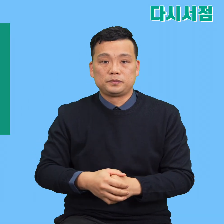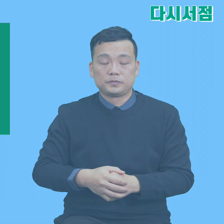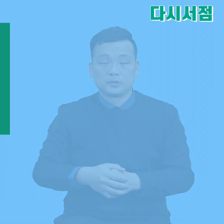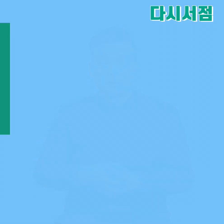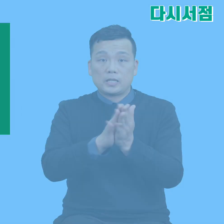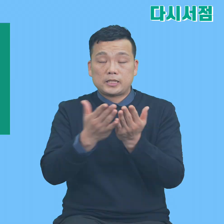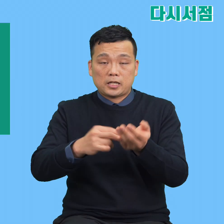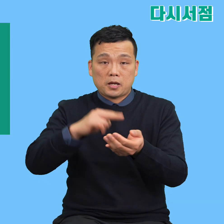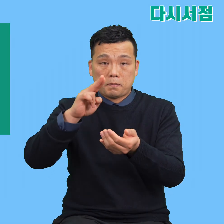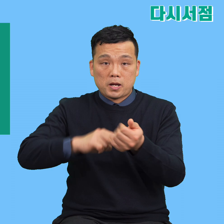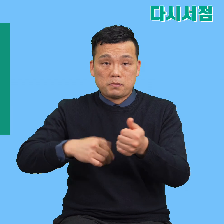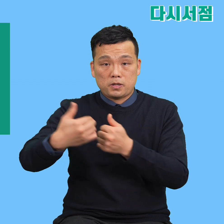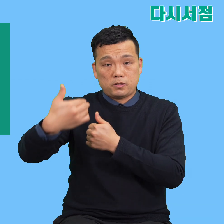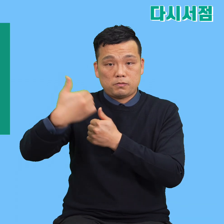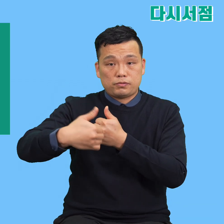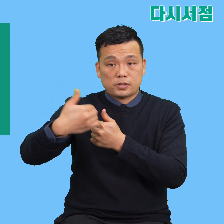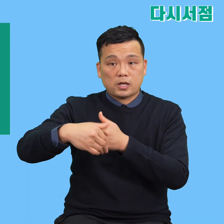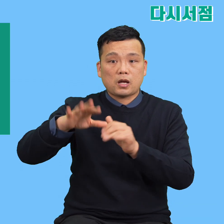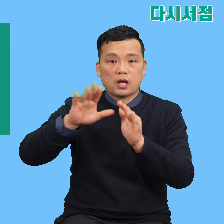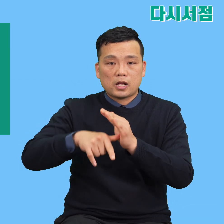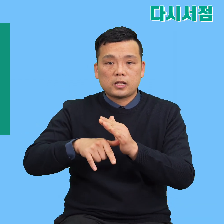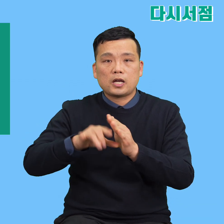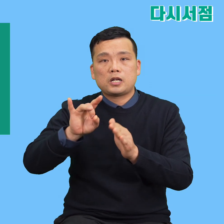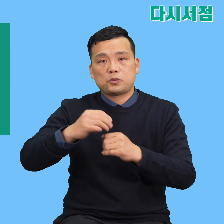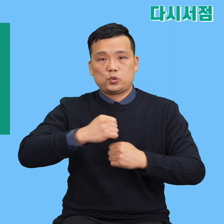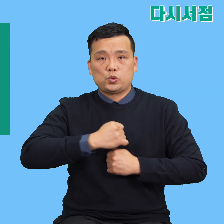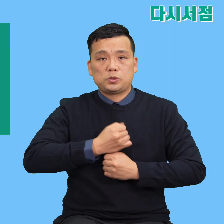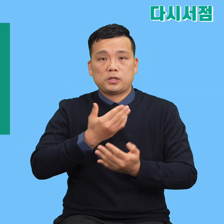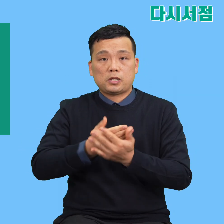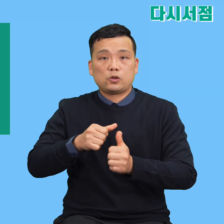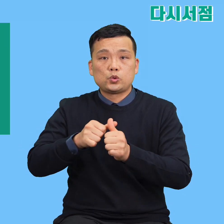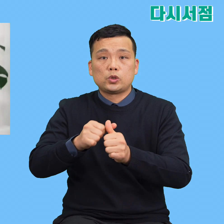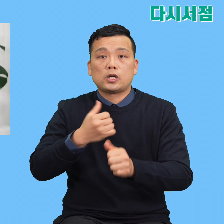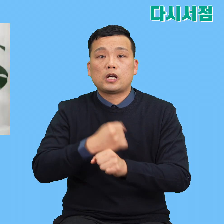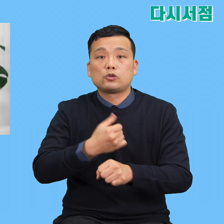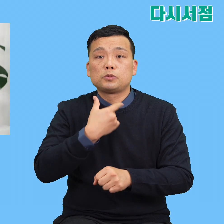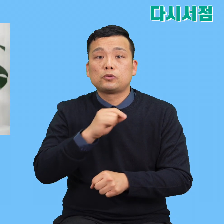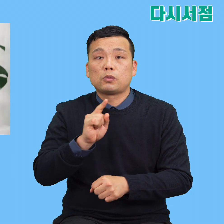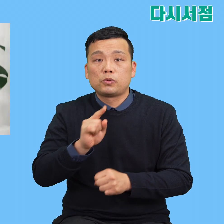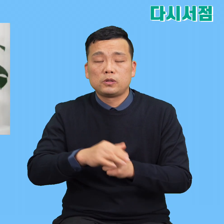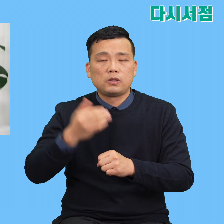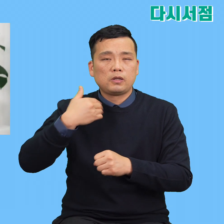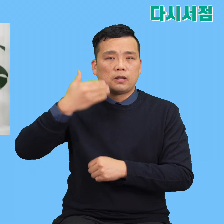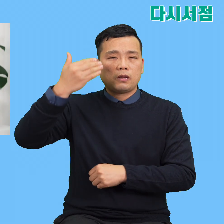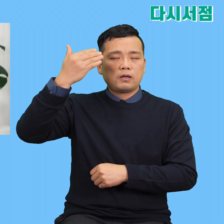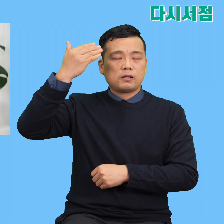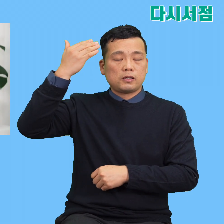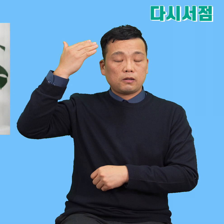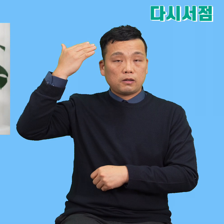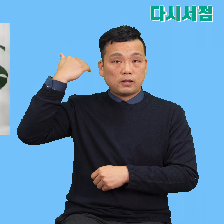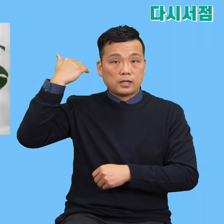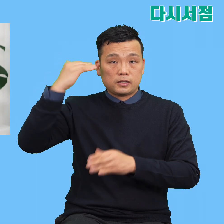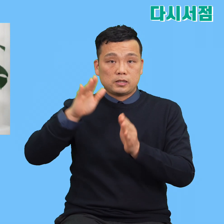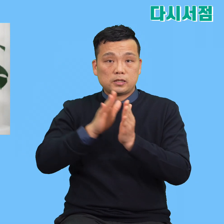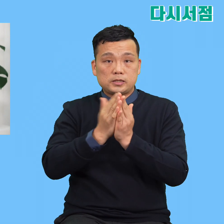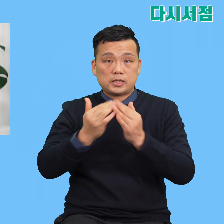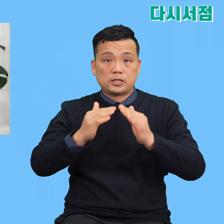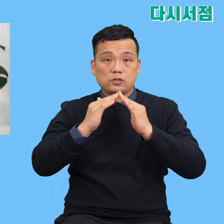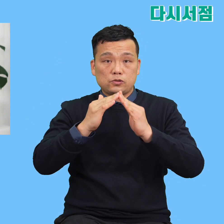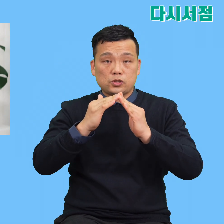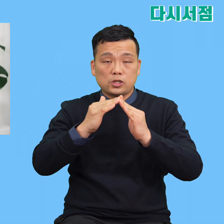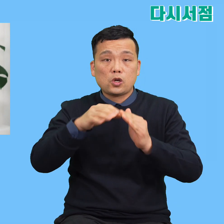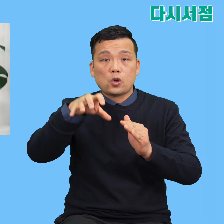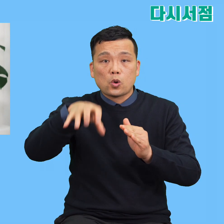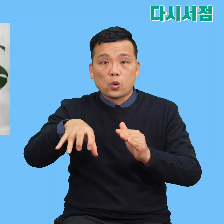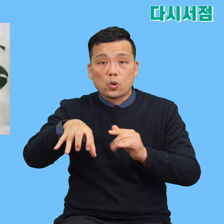입고를 받을 때 이것만 피해줬으면 좋겠다는 부분이 있나요? 예전에는 제가 책방이 연남동에